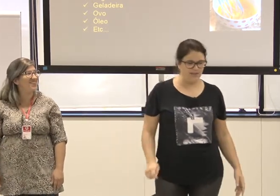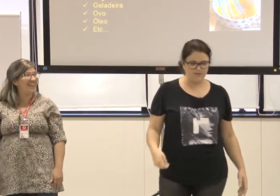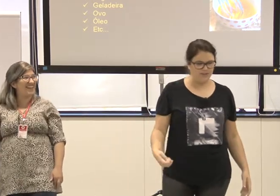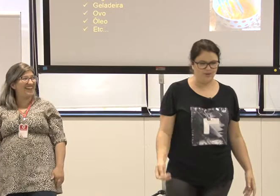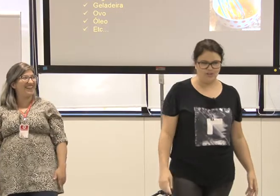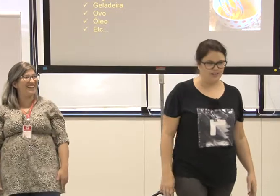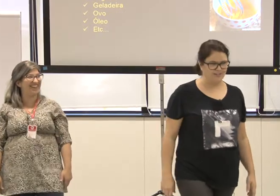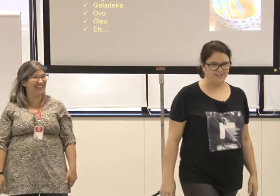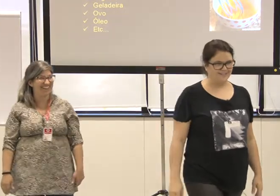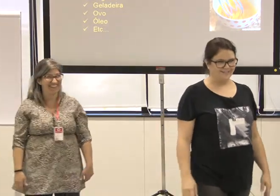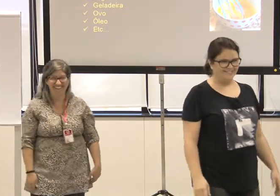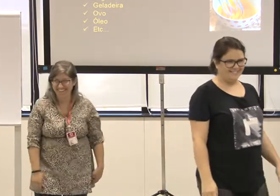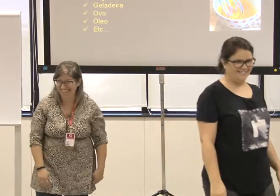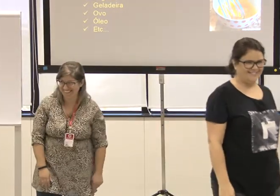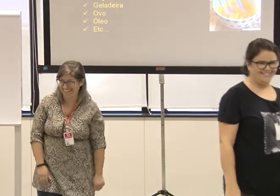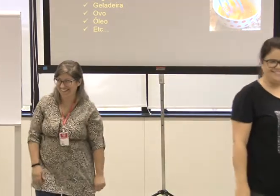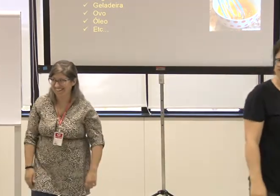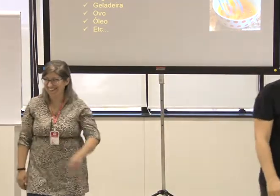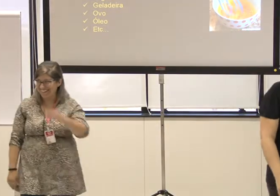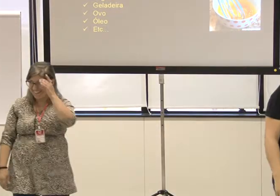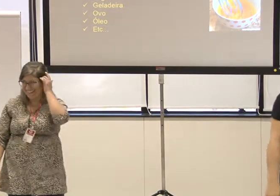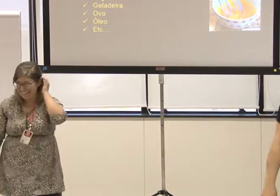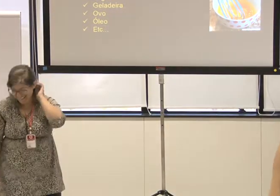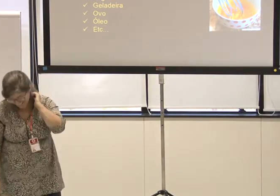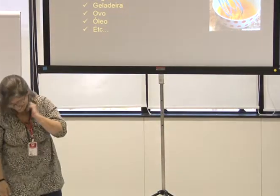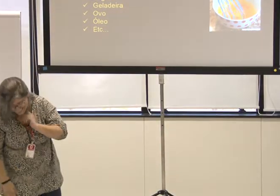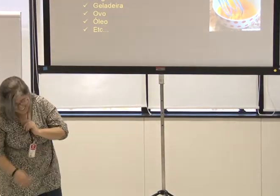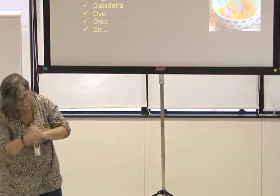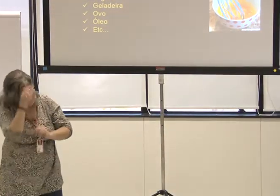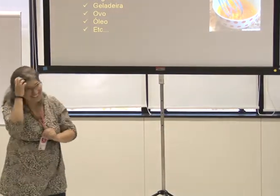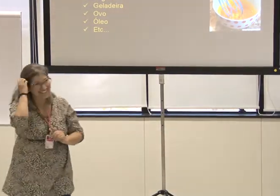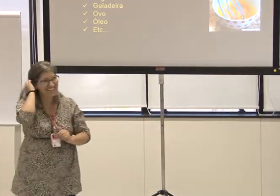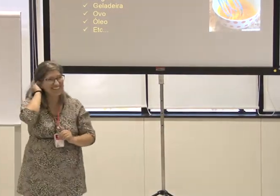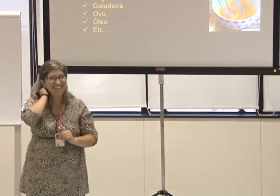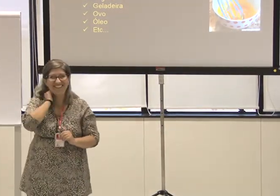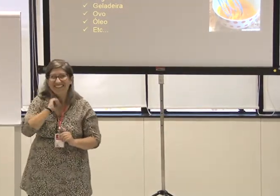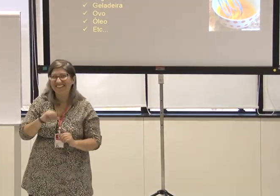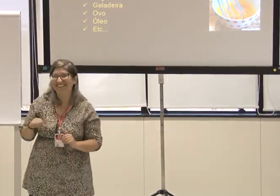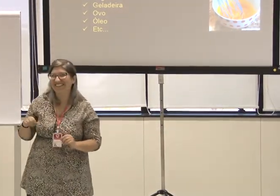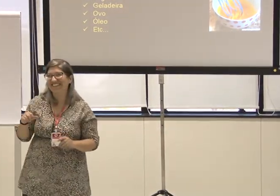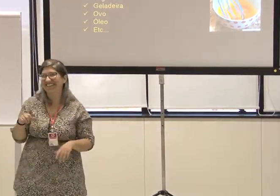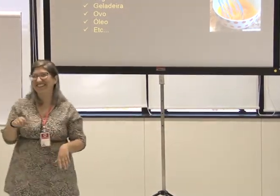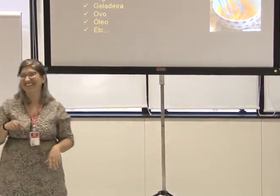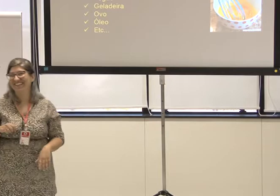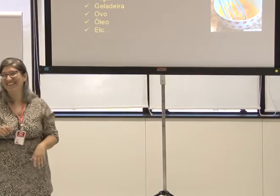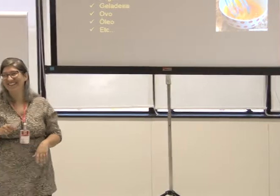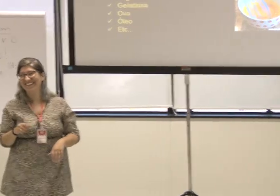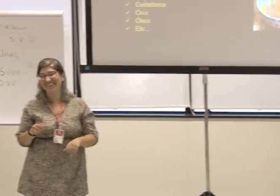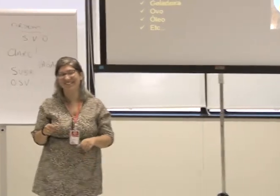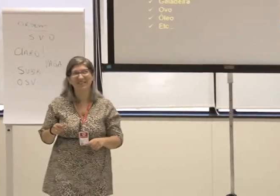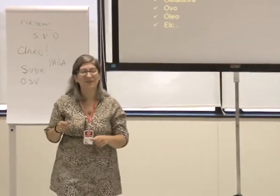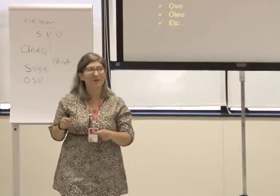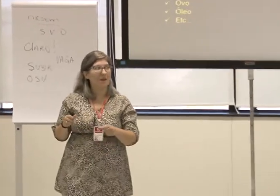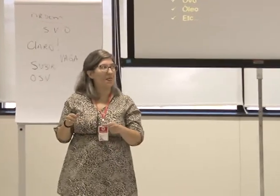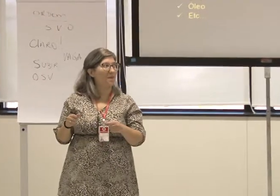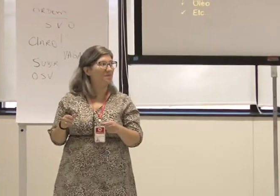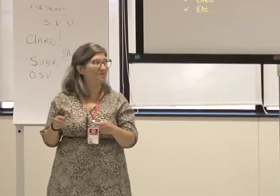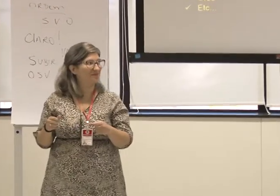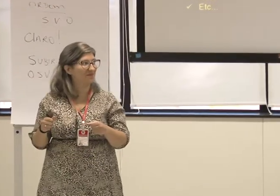sinal, gente. Olha bem, o que eu ponho Tá querendo gourmetizar. cheiro dele, só no básico. Nem eu sei sinal